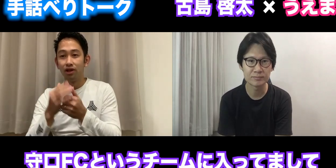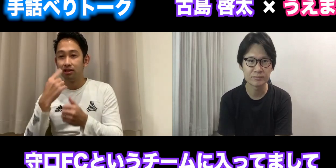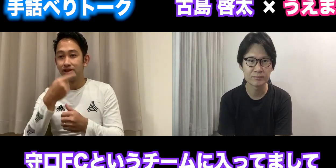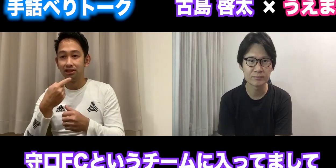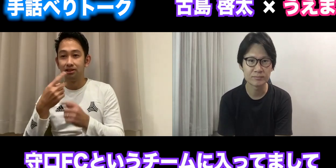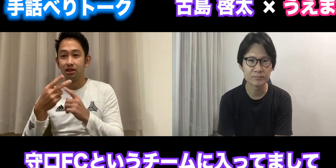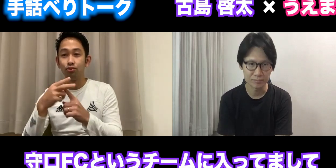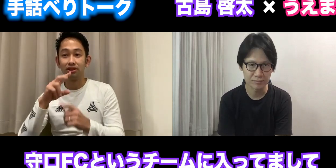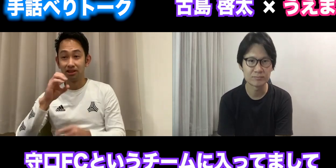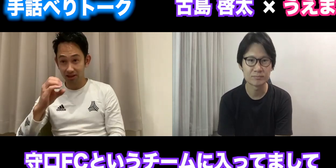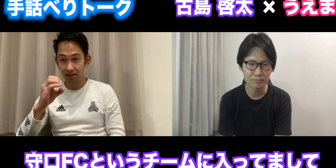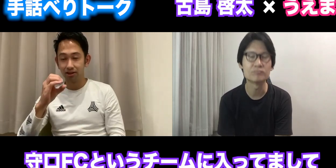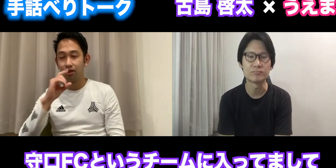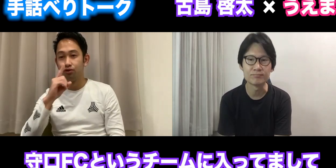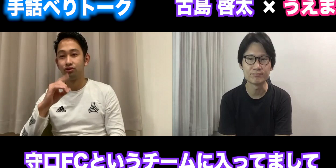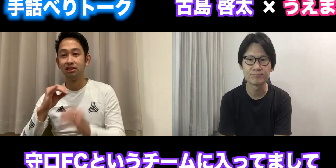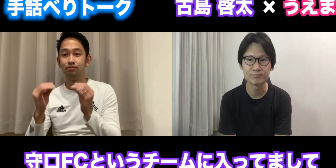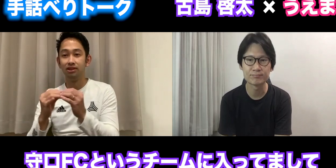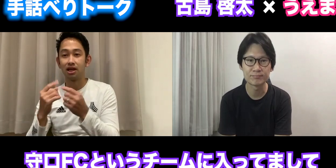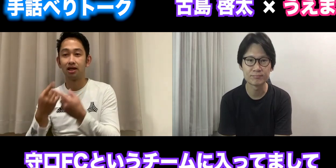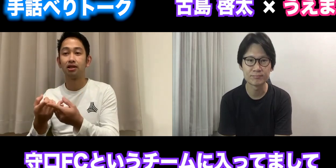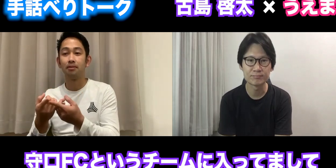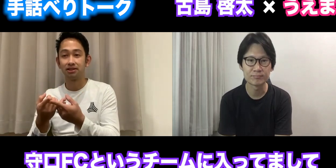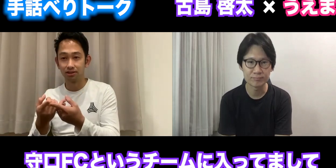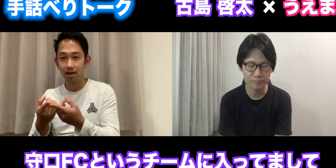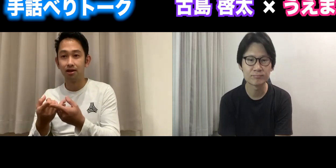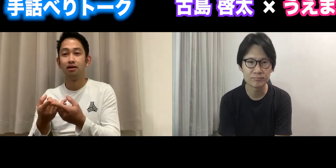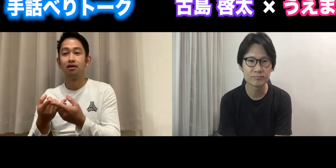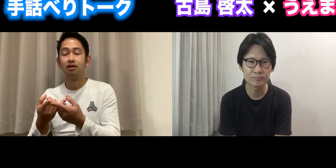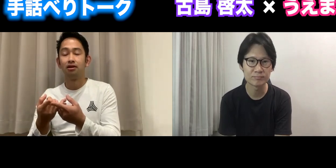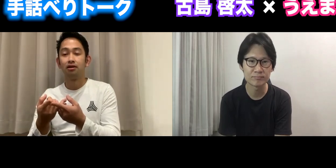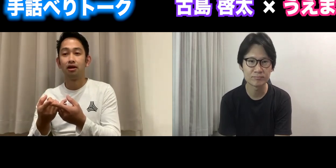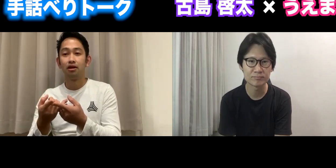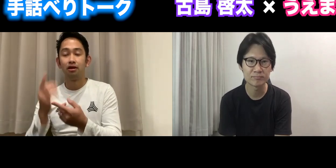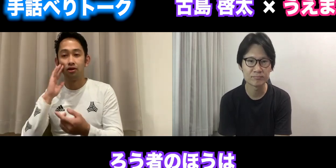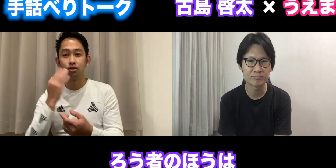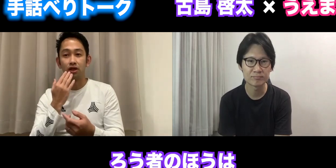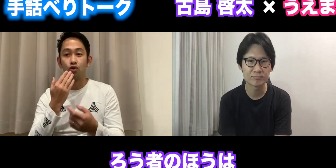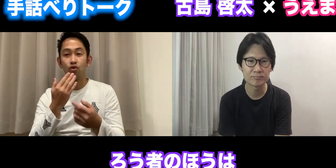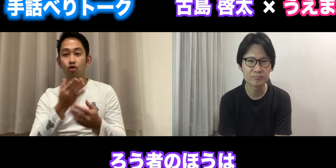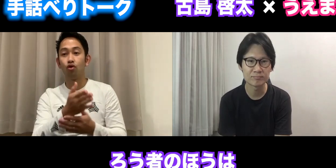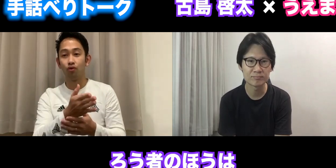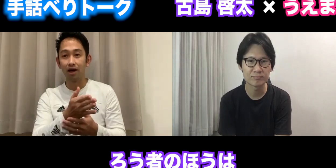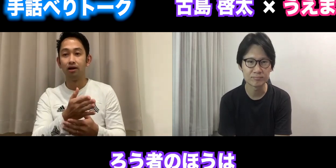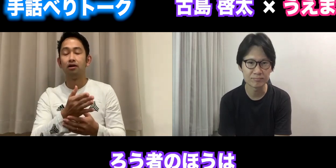口fc 隆中入ってまして玲瓏者の方は